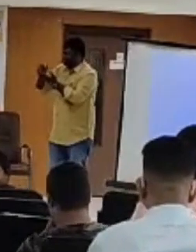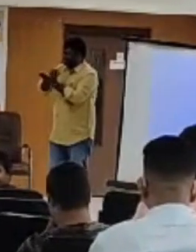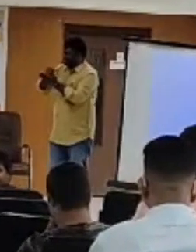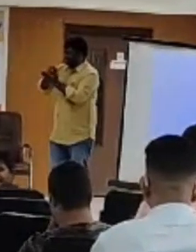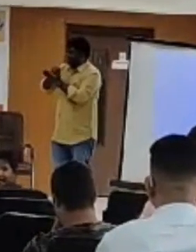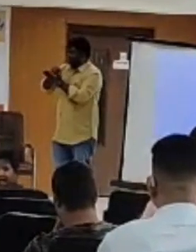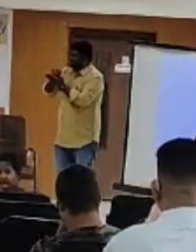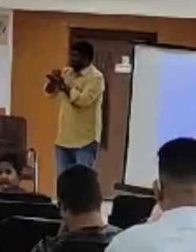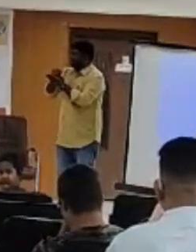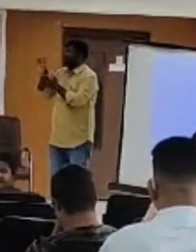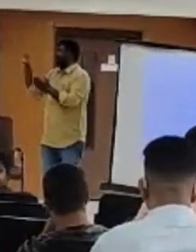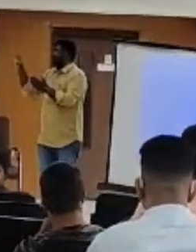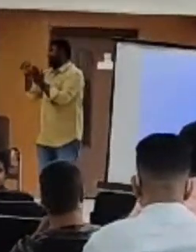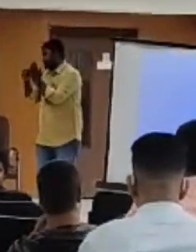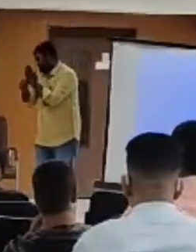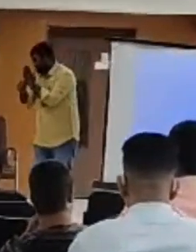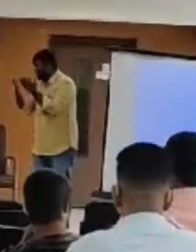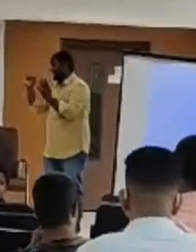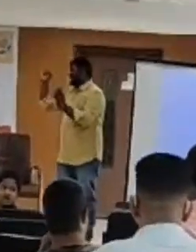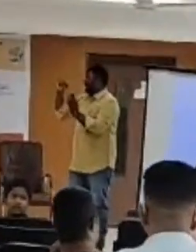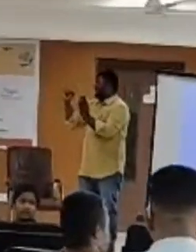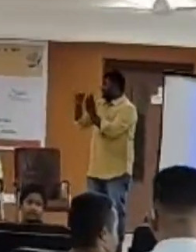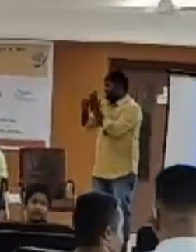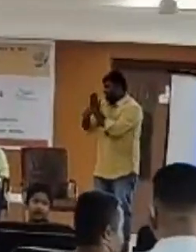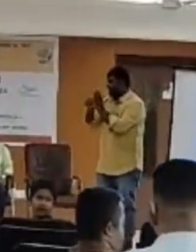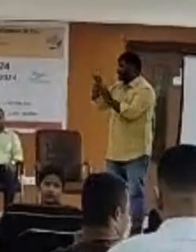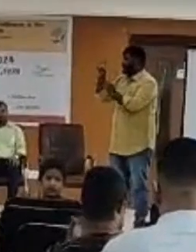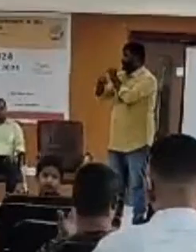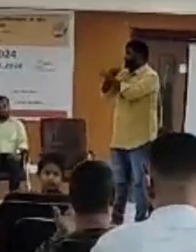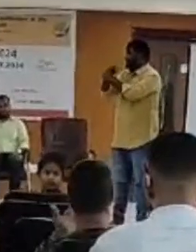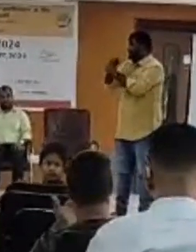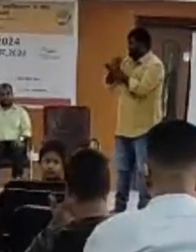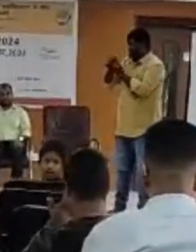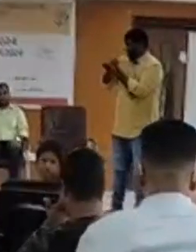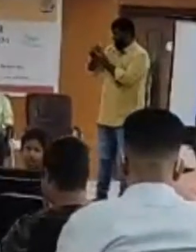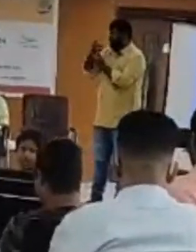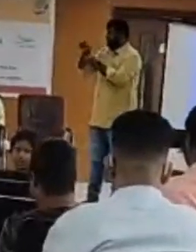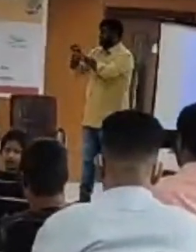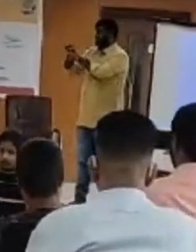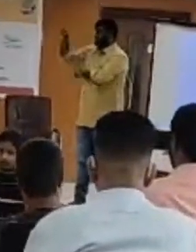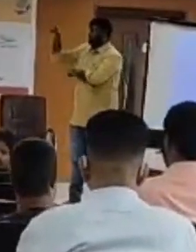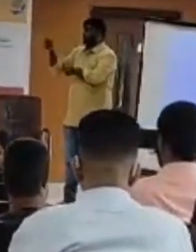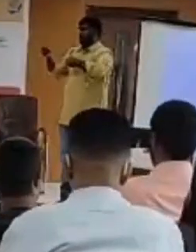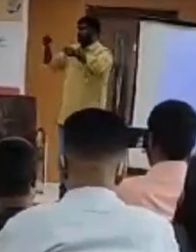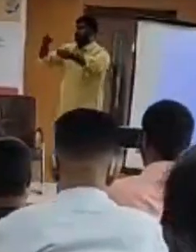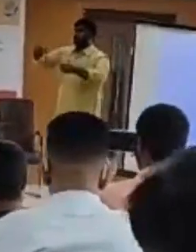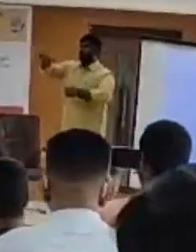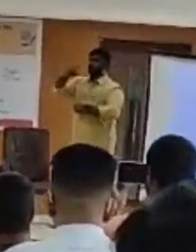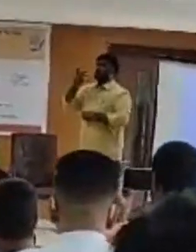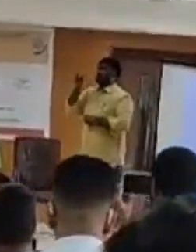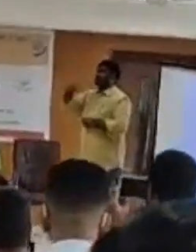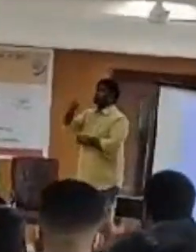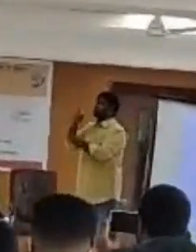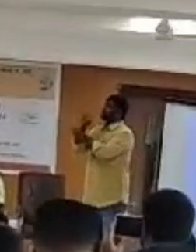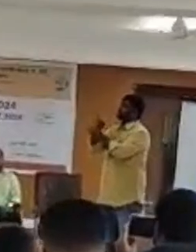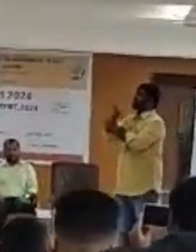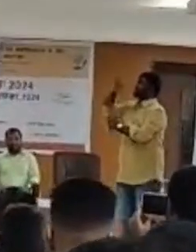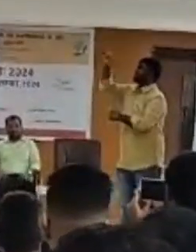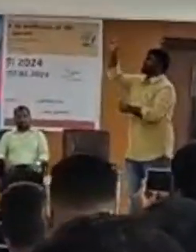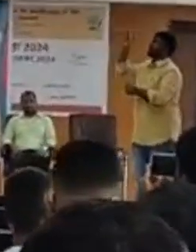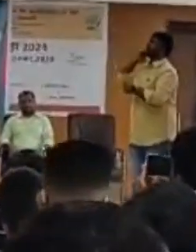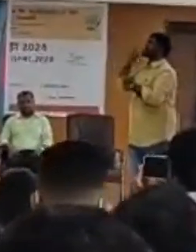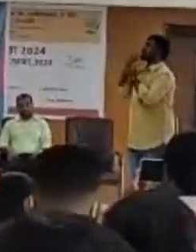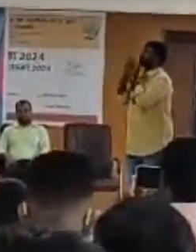ಕಲ್ತು, ISL ಇಂಡಿಯನ್ ಸೈನ್ ಲ್ಯಾಂಗ್ವೇಜ್ ಕಲ್ತು 4 ಮಂತ್ 6 ಮಂತ್ ಟ್ರೈನಿಂಗ್ ತಗೊಂಡು ಸರ್ಟಿಫಿಕೇಟ್ ತಗೊಂಡು